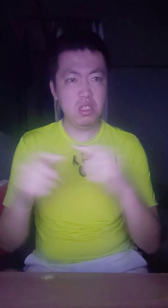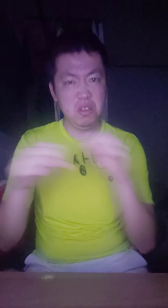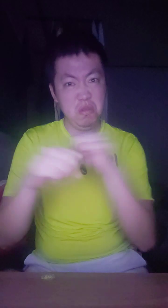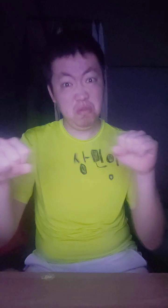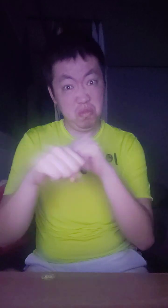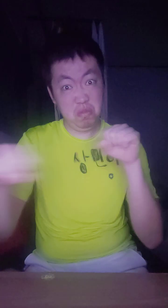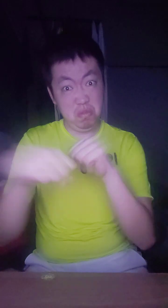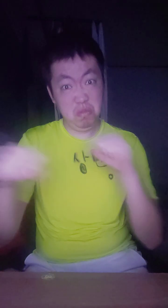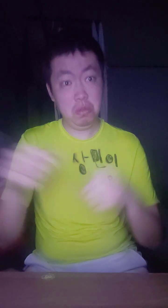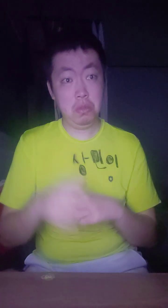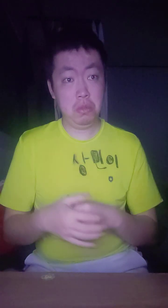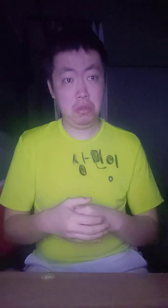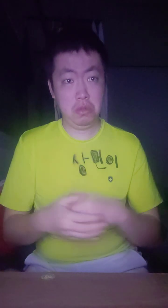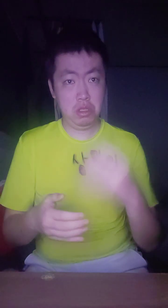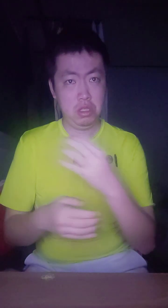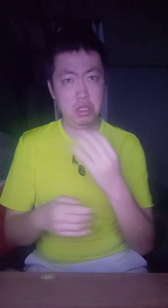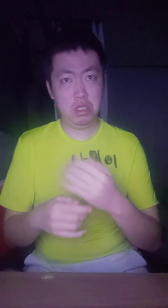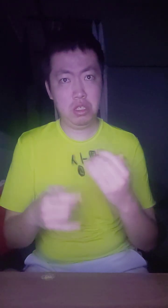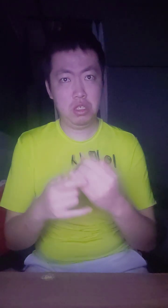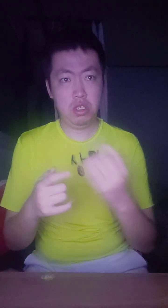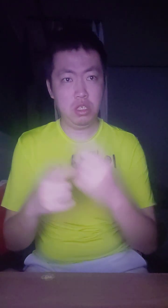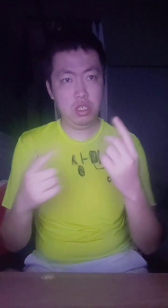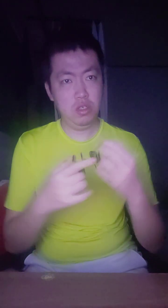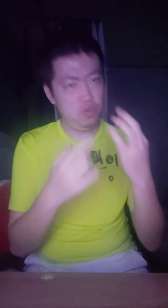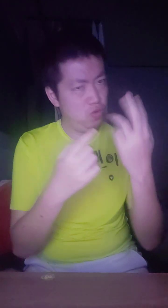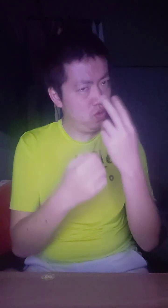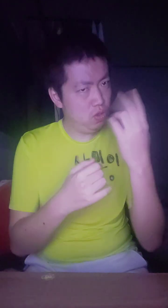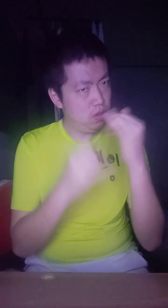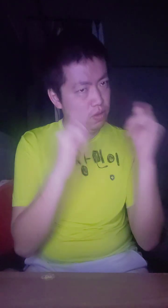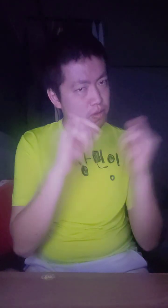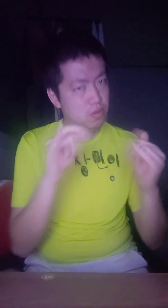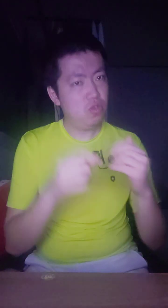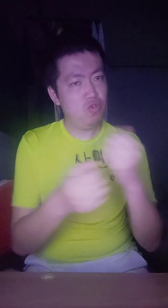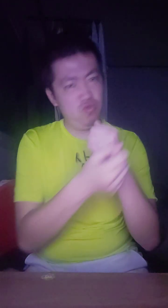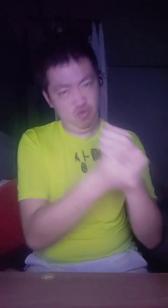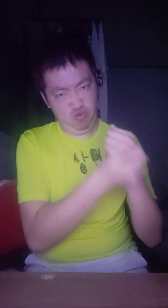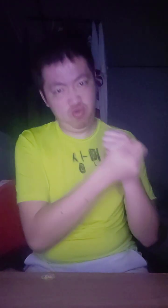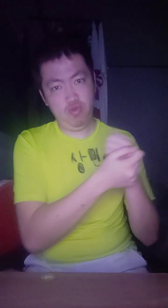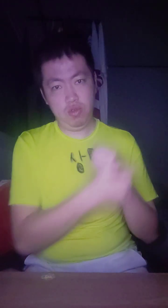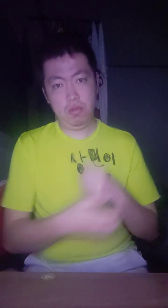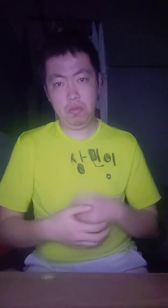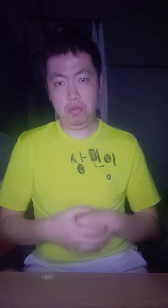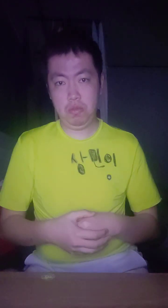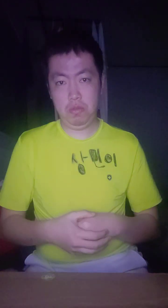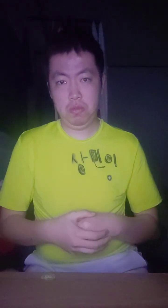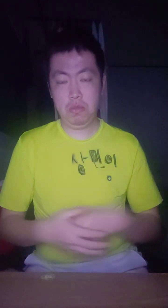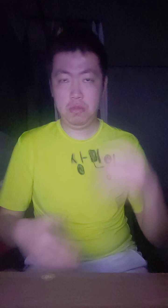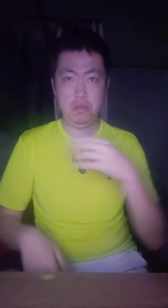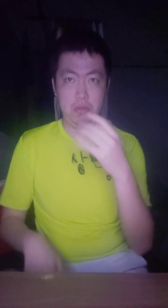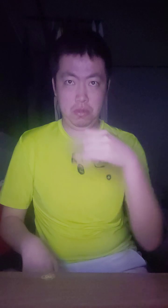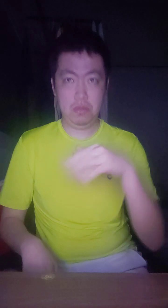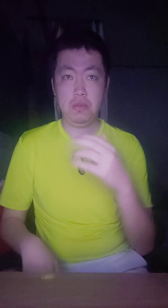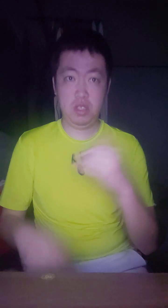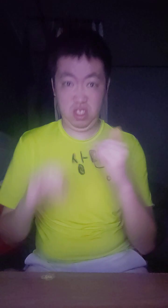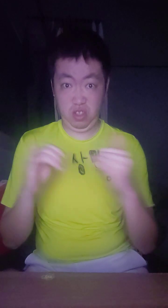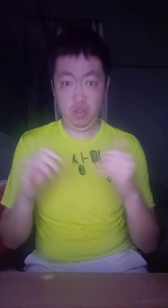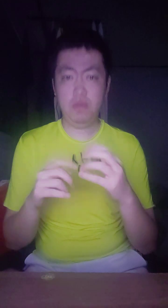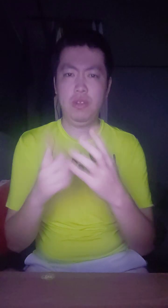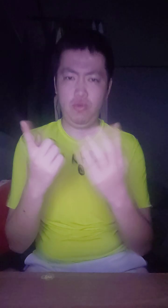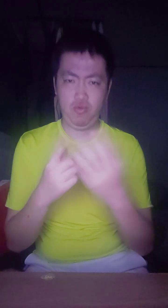일삼는 등 그 행위가 중대하고 재범의 우려가 있어 구속 수사를. 경찰은 피해를 입을 경우 빠른 수사를 위해